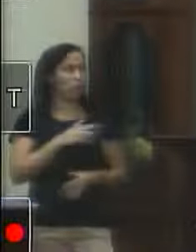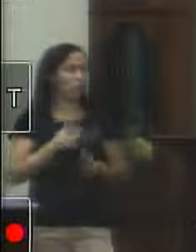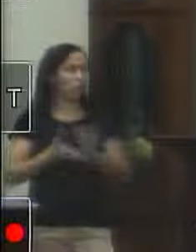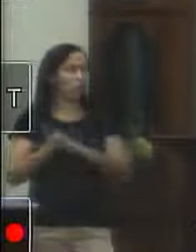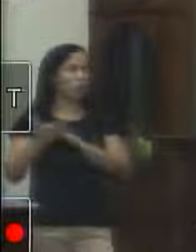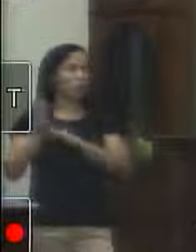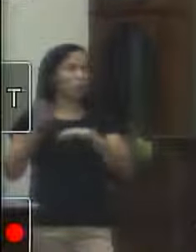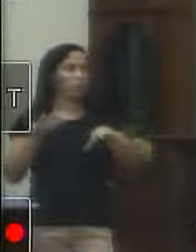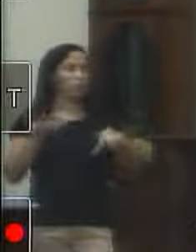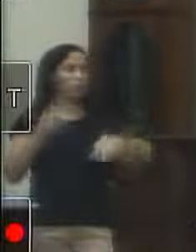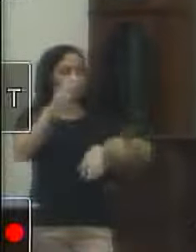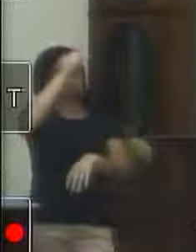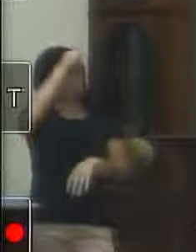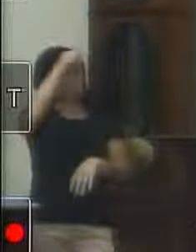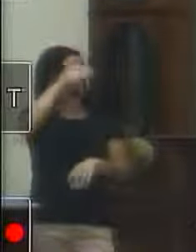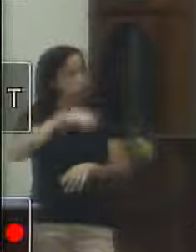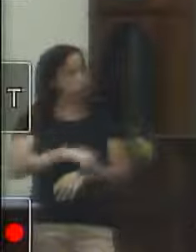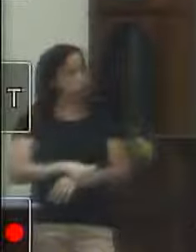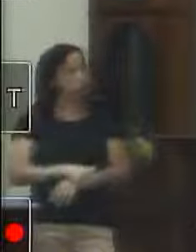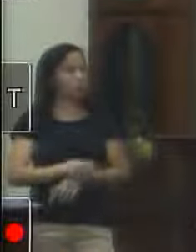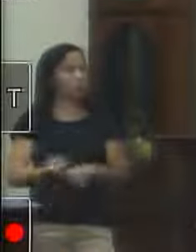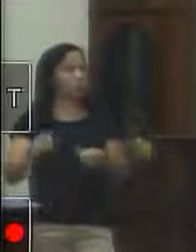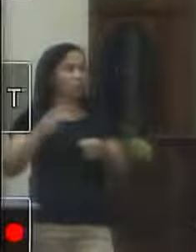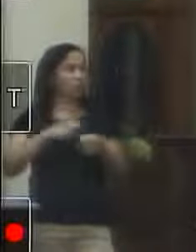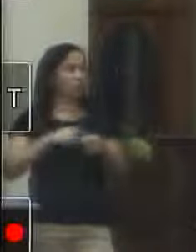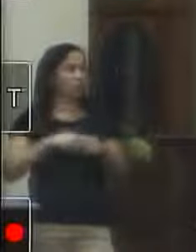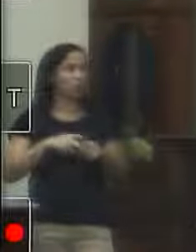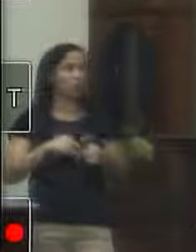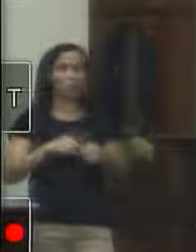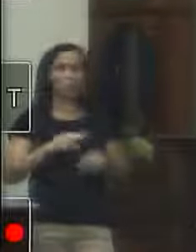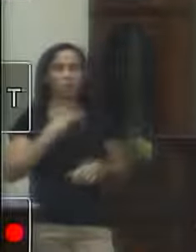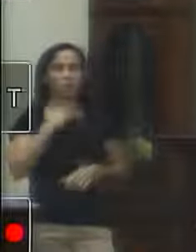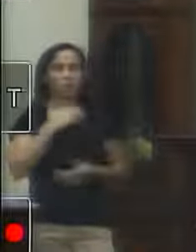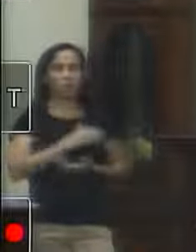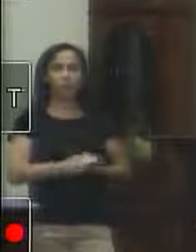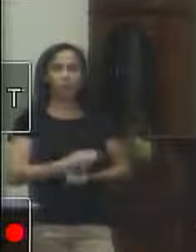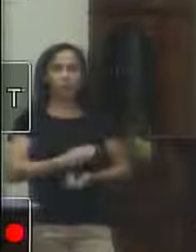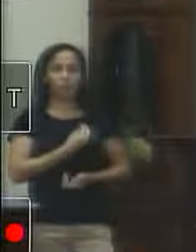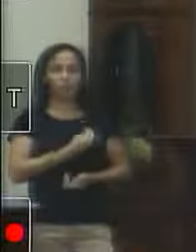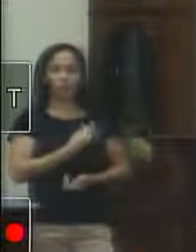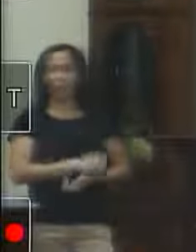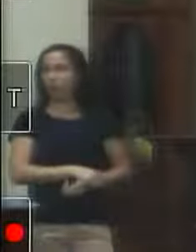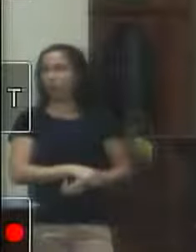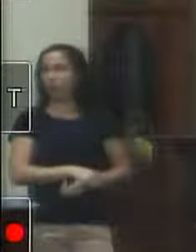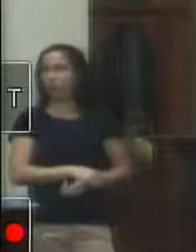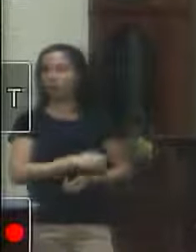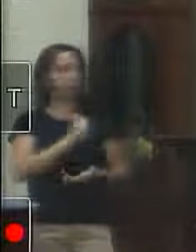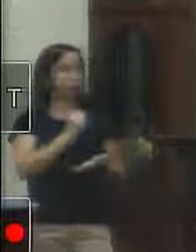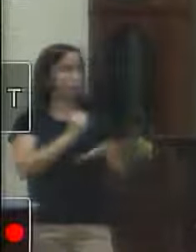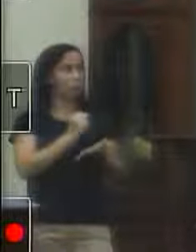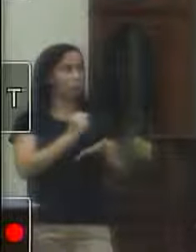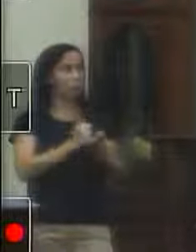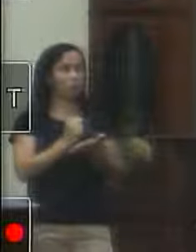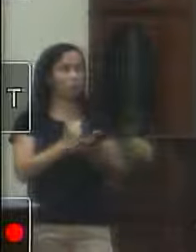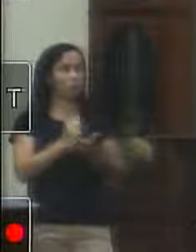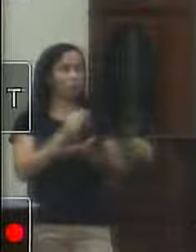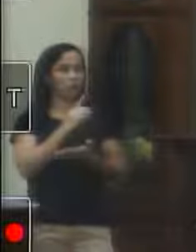prefeito em Brasília, está voltando agora, então não pôde estar presente. O decreto de